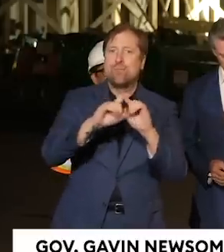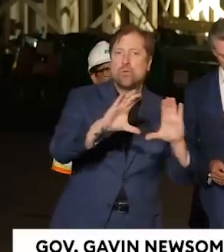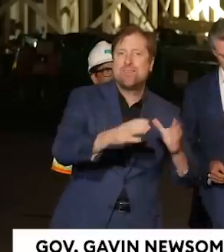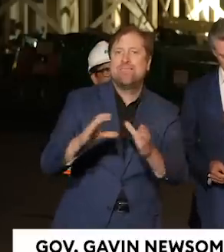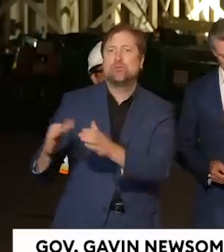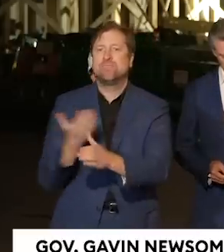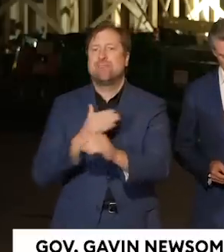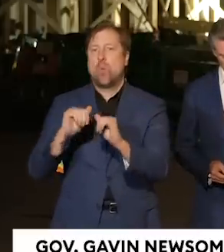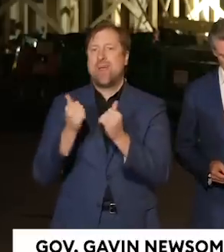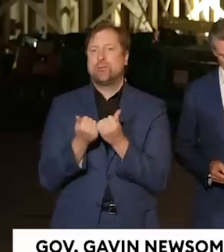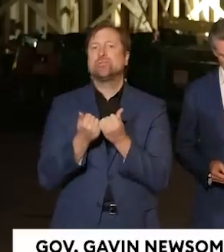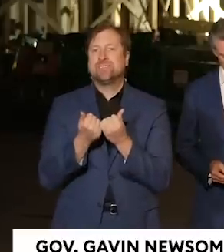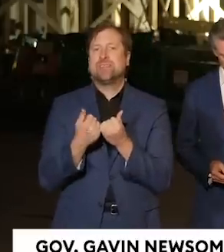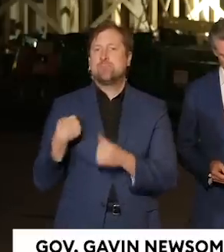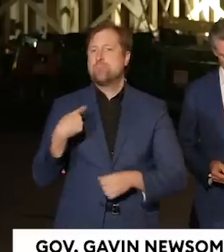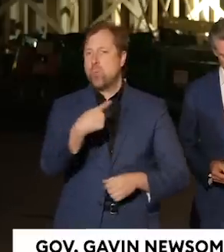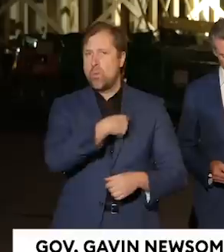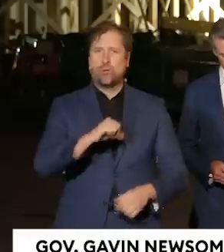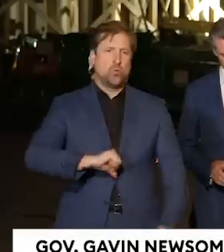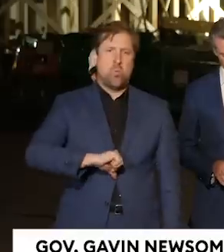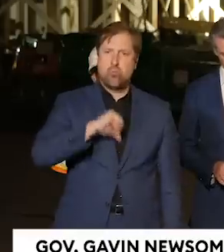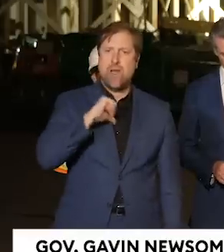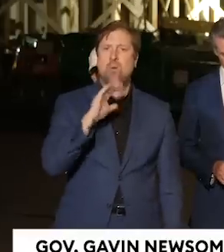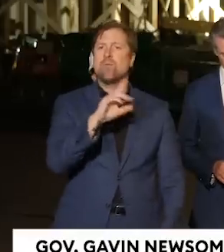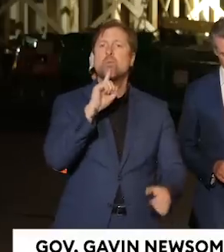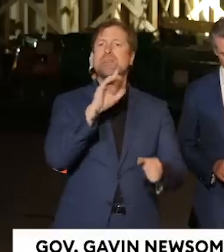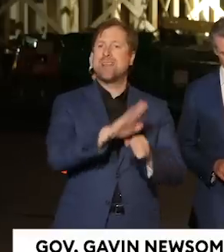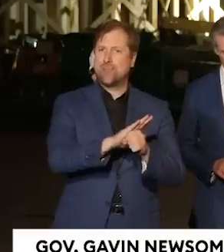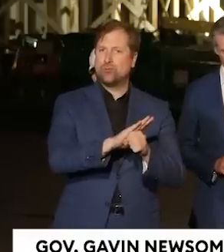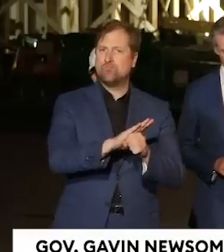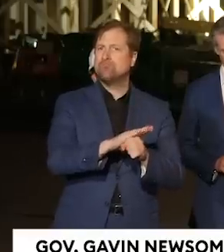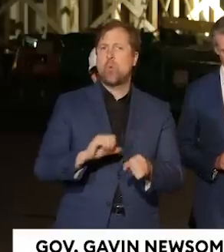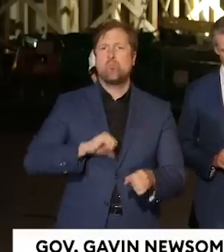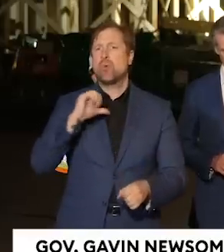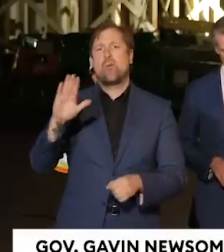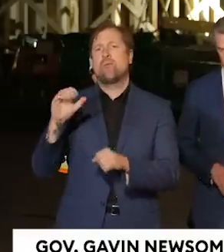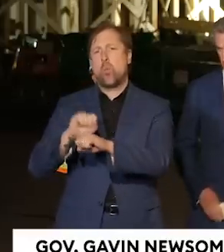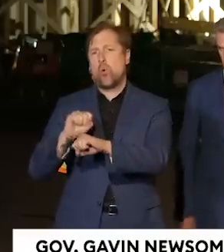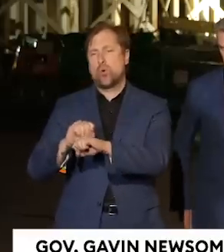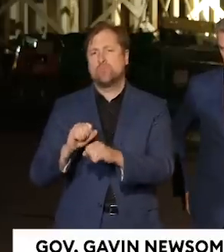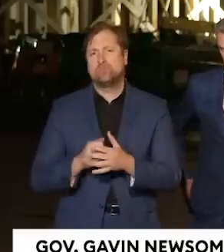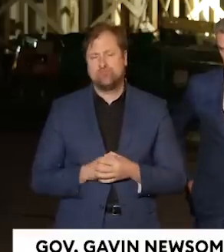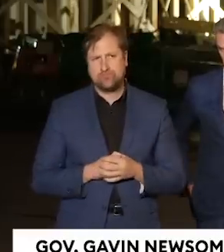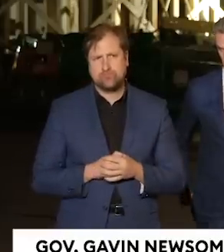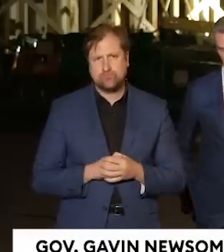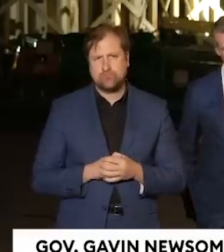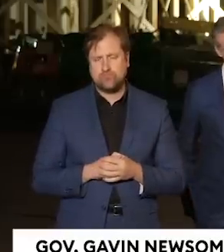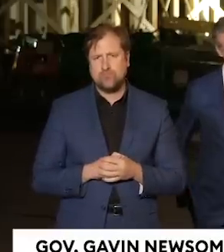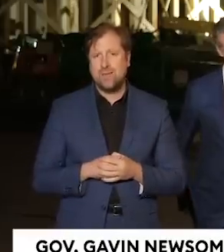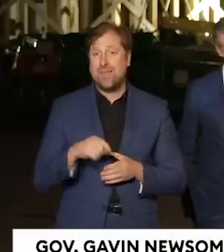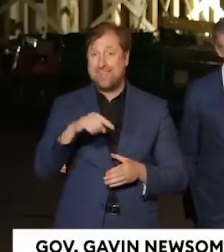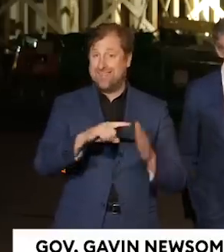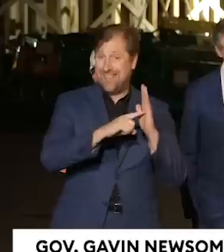agencia, estamos orgullosos por su dedicación para este gran trabajo. Esto es un